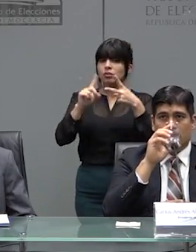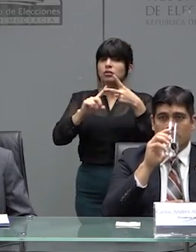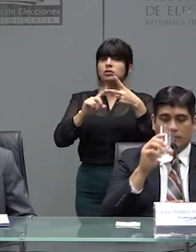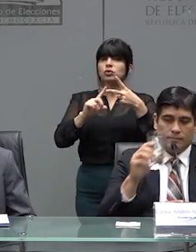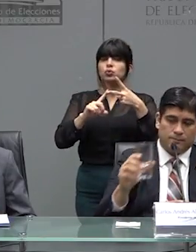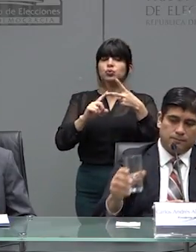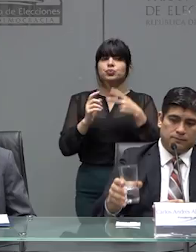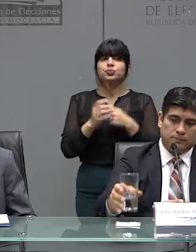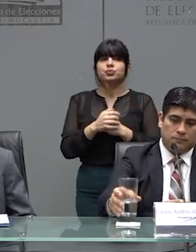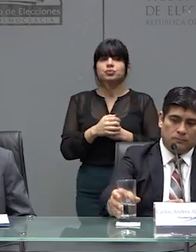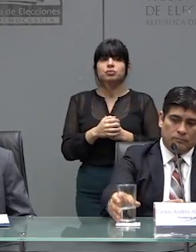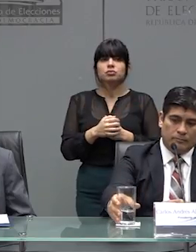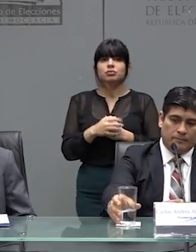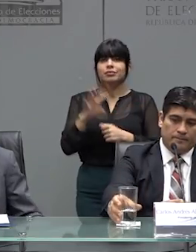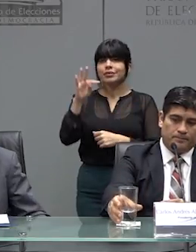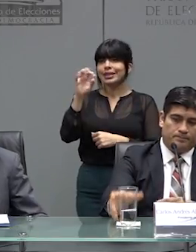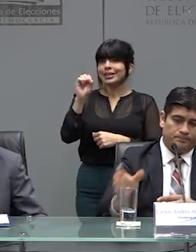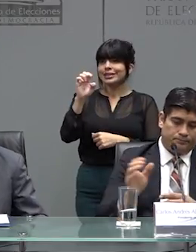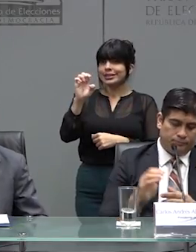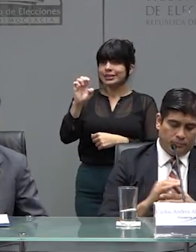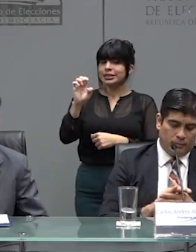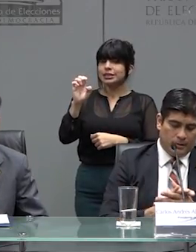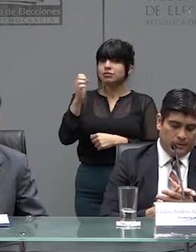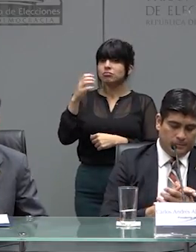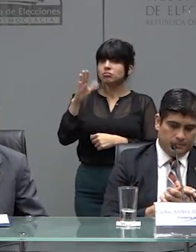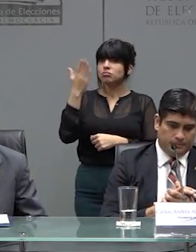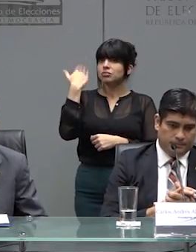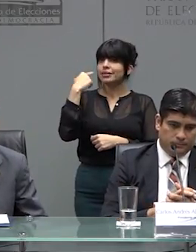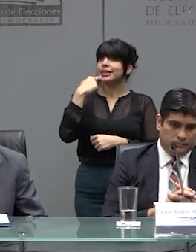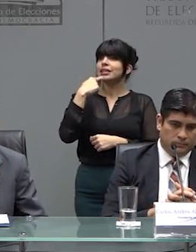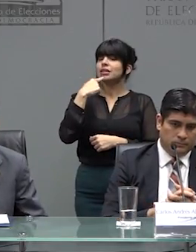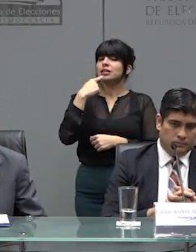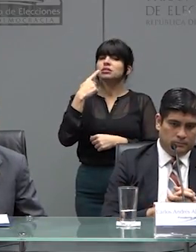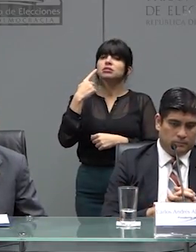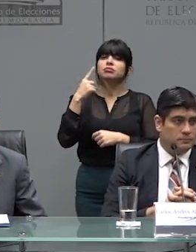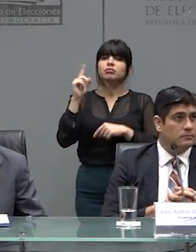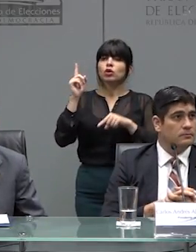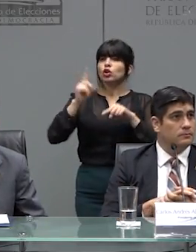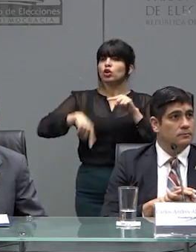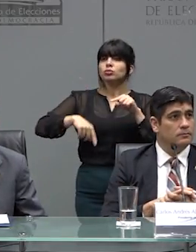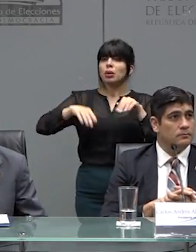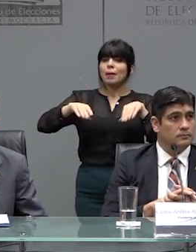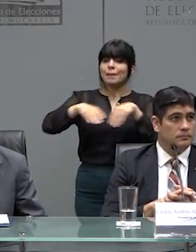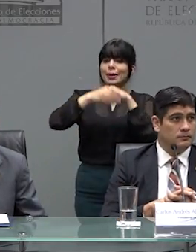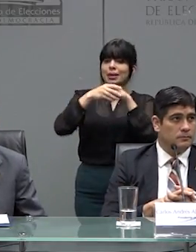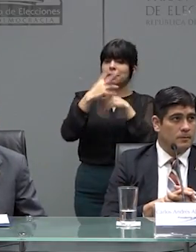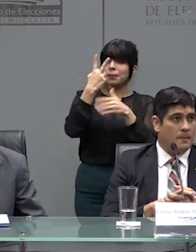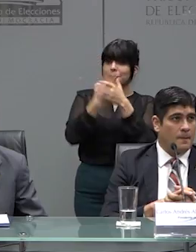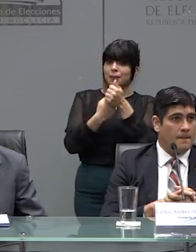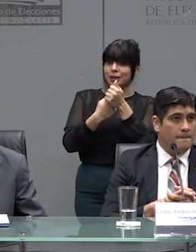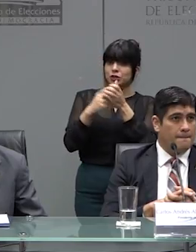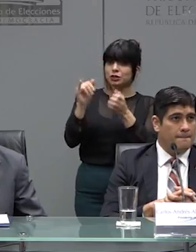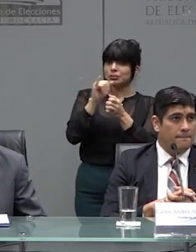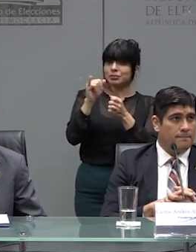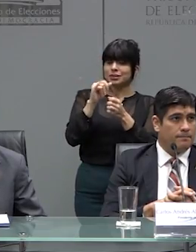que el Tribunal Supremo de Elecciones había dicho que no podría registrar matrimonios de personas del mismo sexo hasta